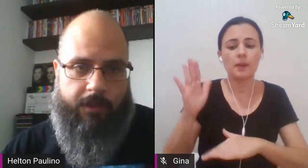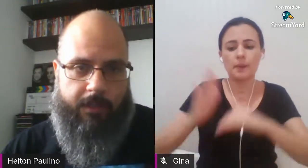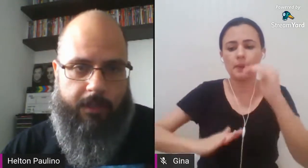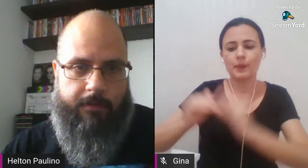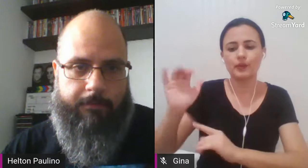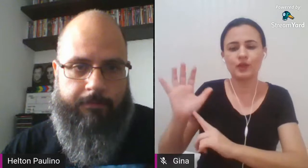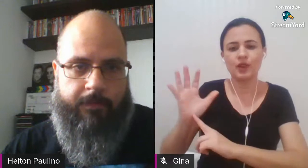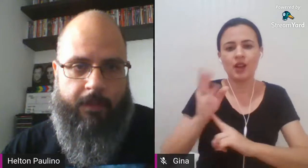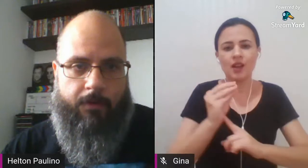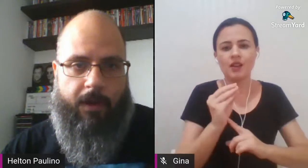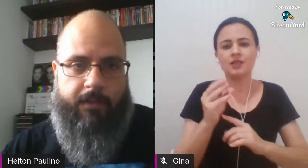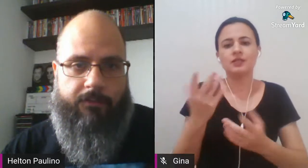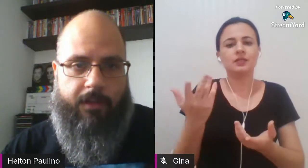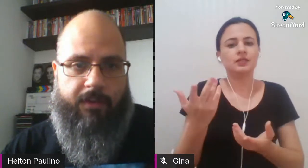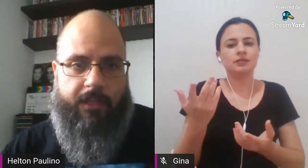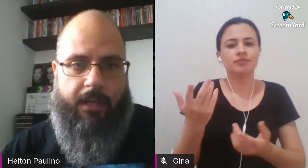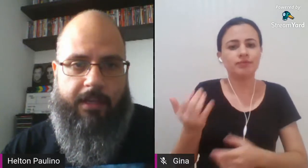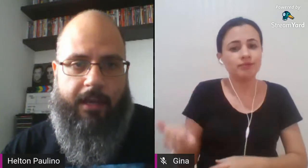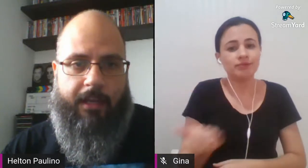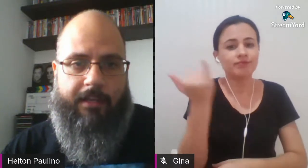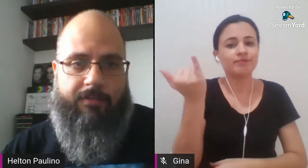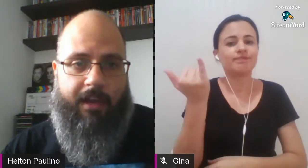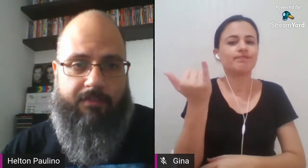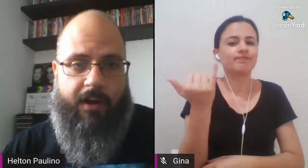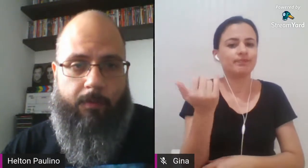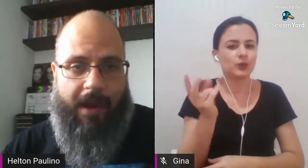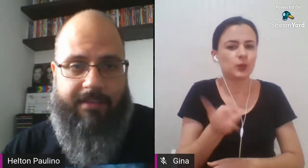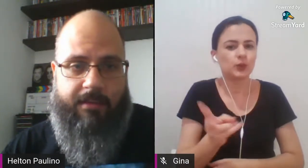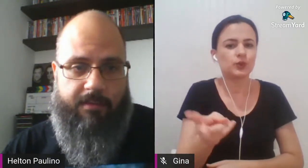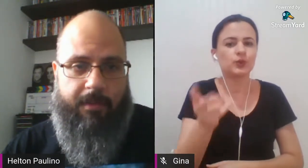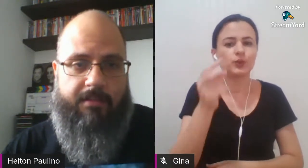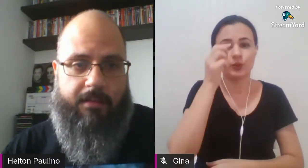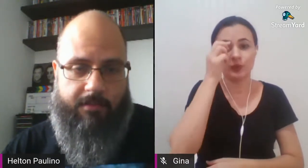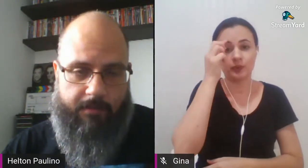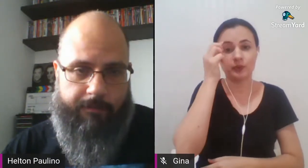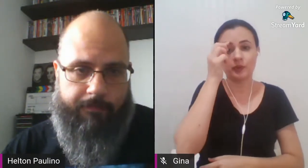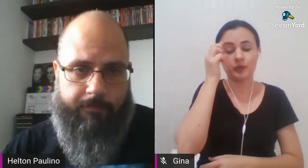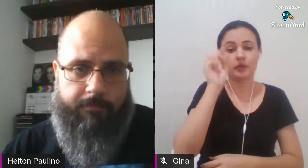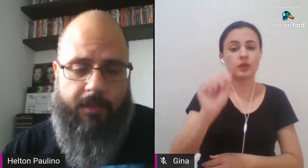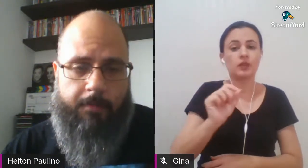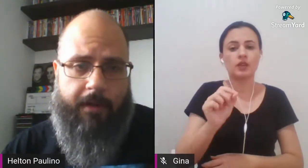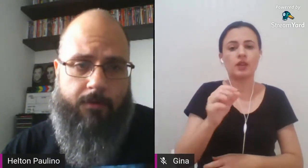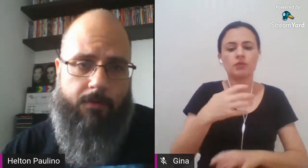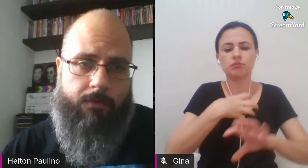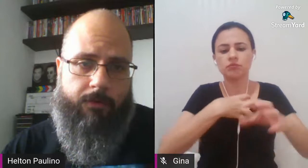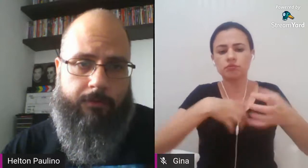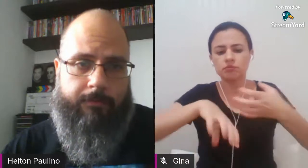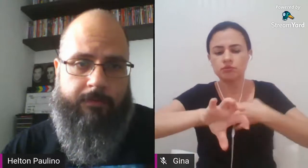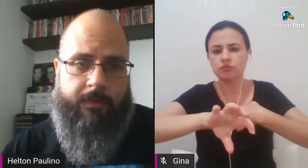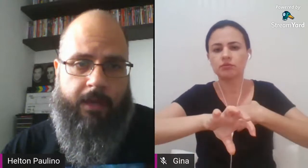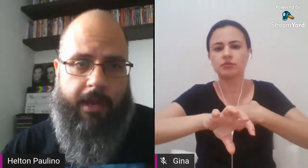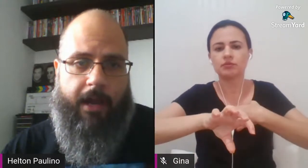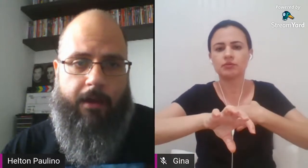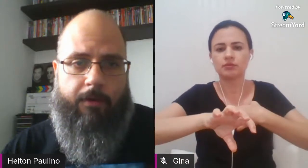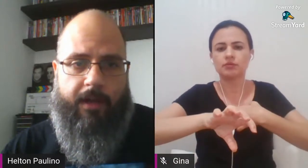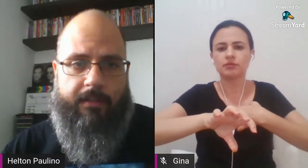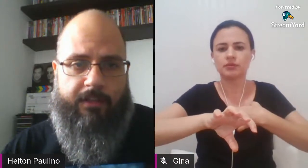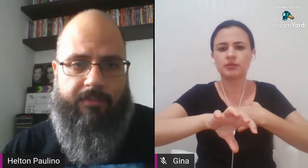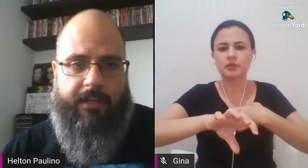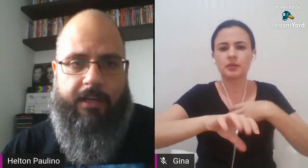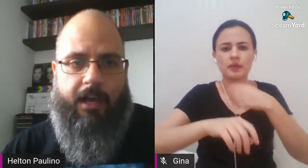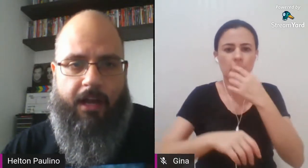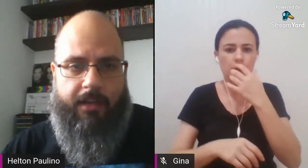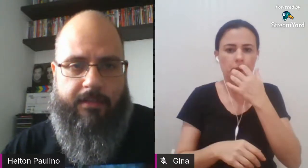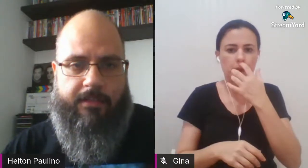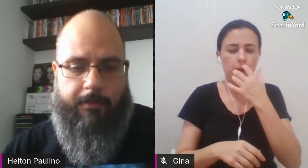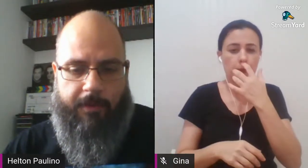importância na sociedade. O artista, na verdade, é aquele que vai levar a sensibilização para com o outro. É o artista